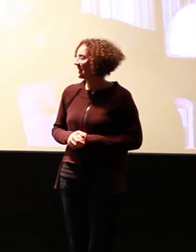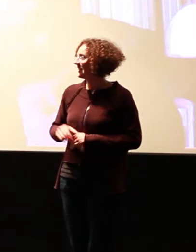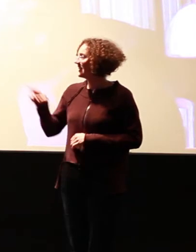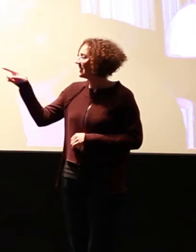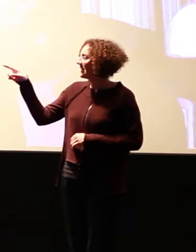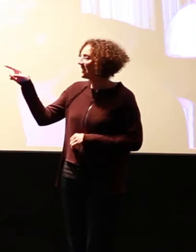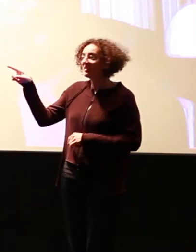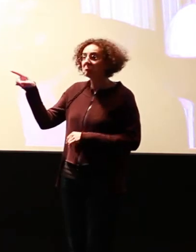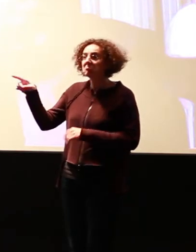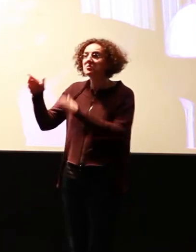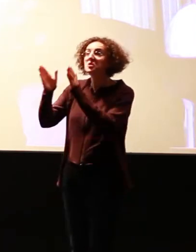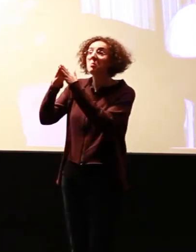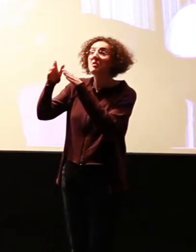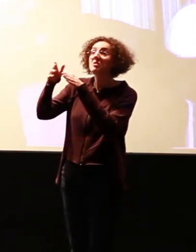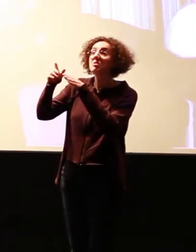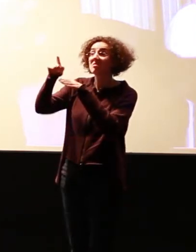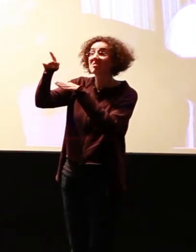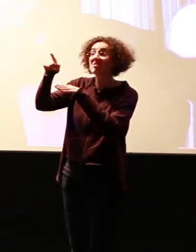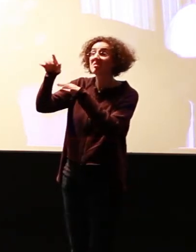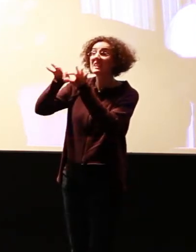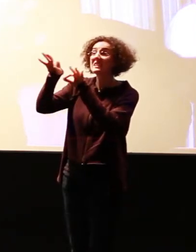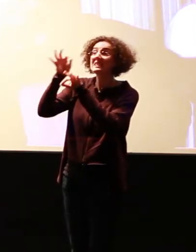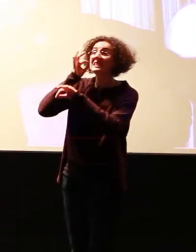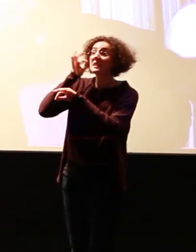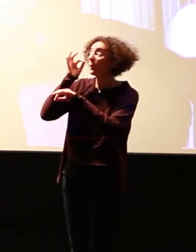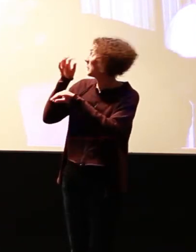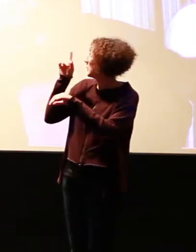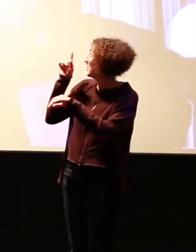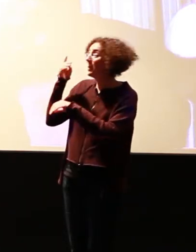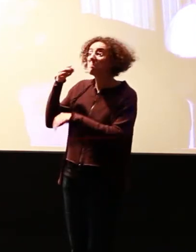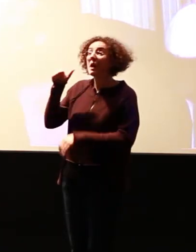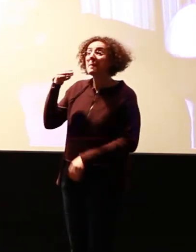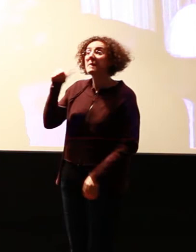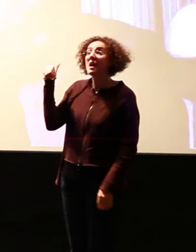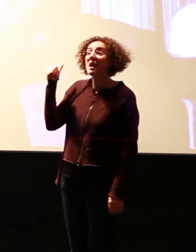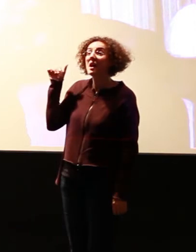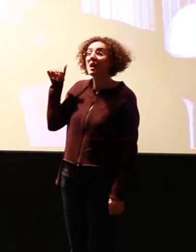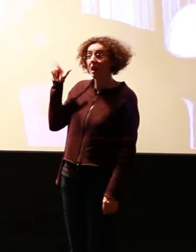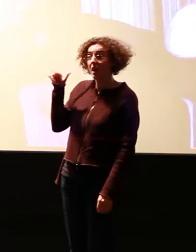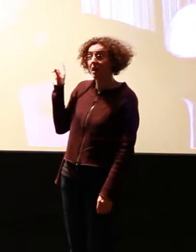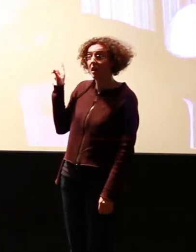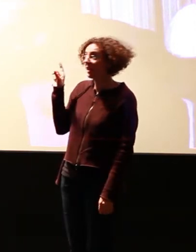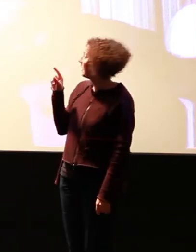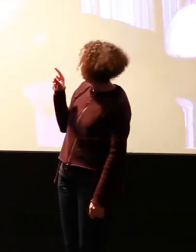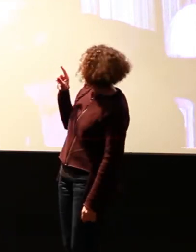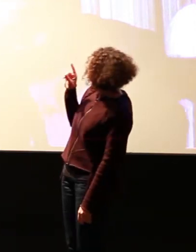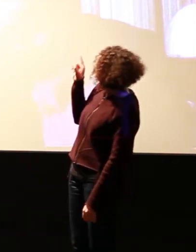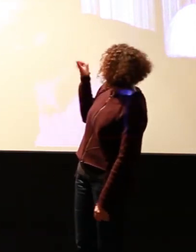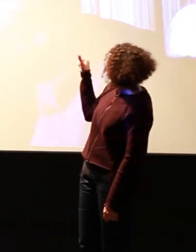Juste poser une question, est-ce que... Du coup, on a le son pour Mama ou pas? Oui. Ah, Mama est là. Tu nous entends,